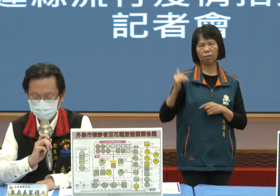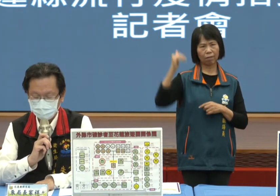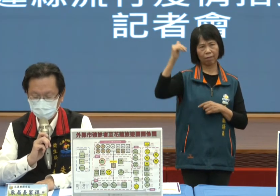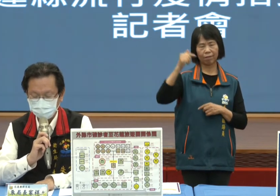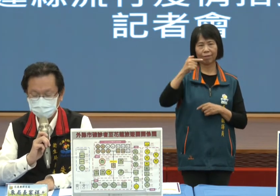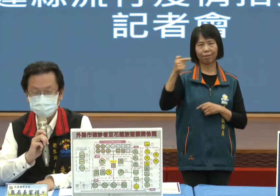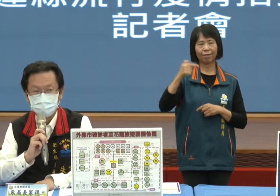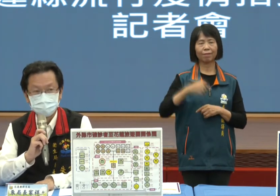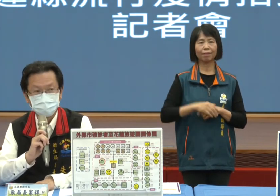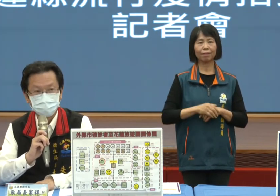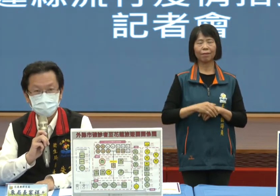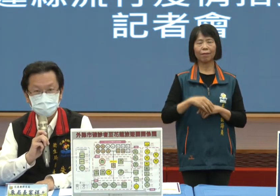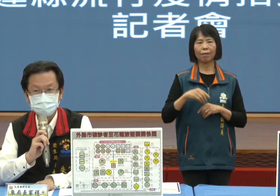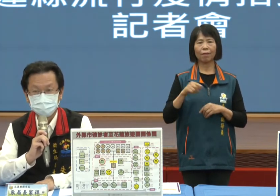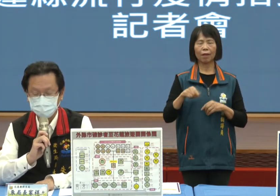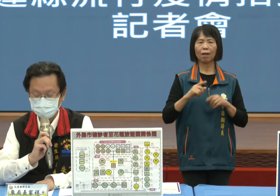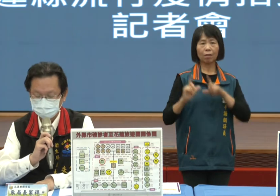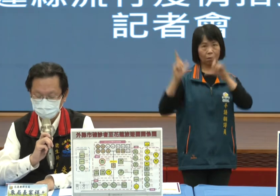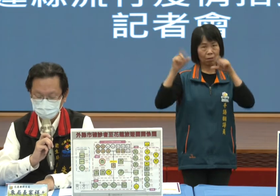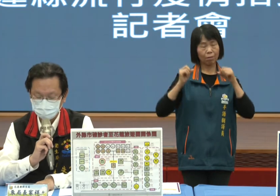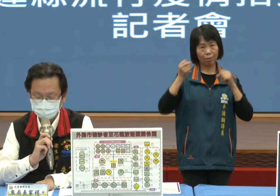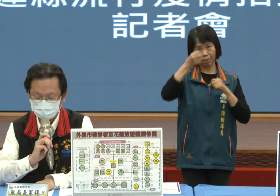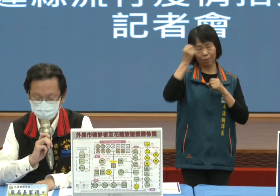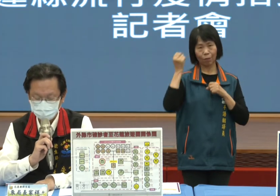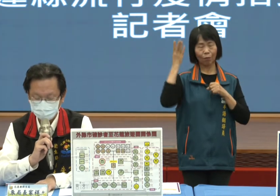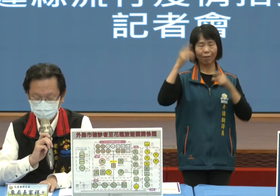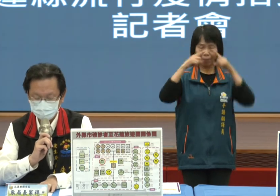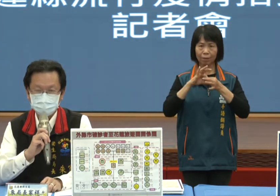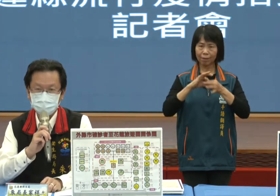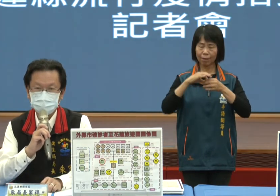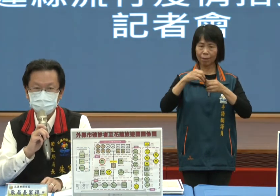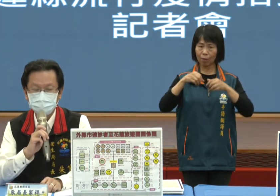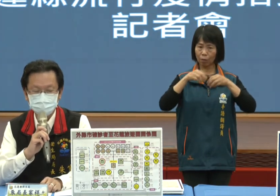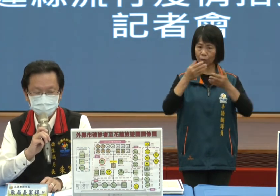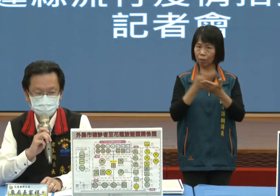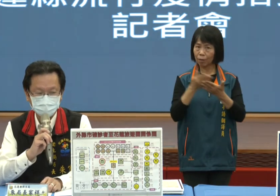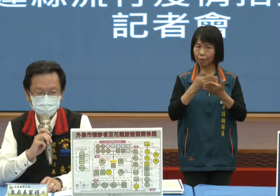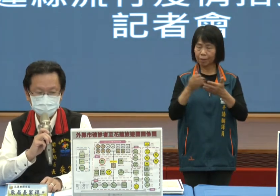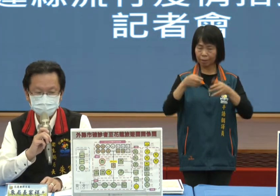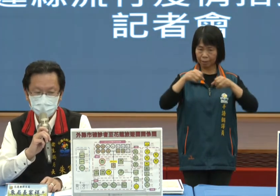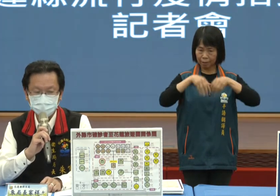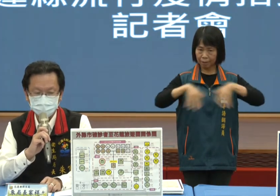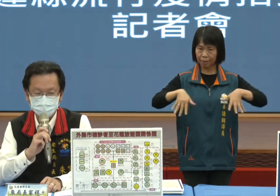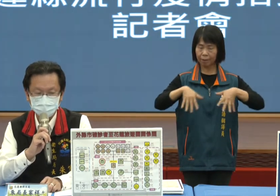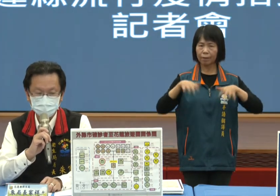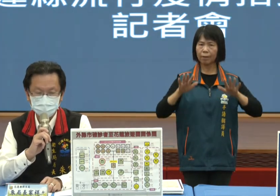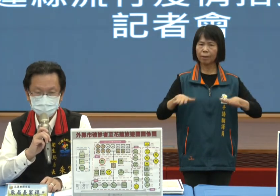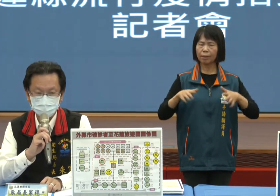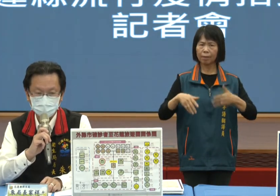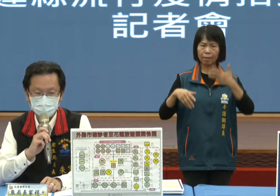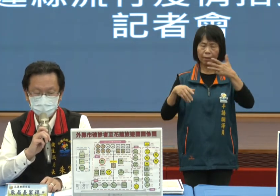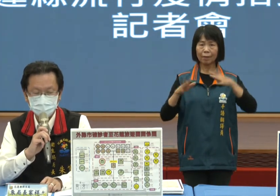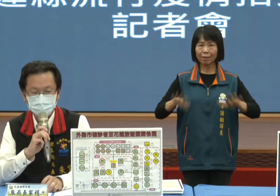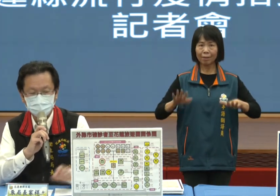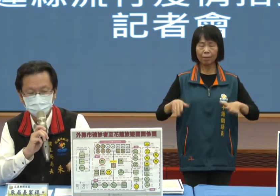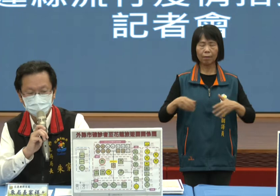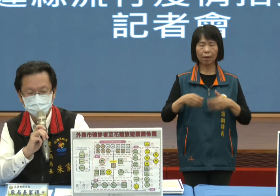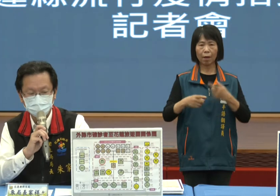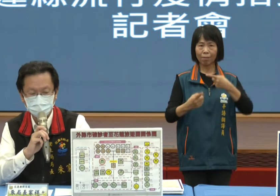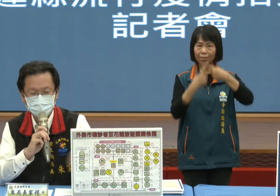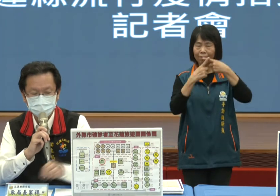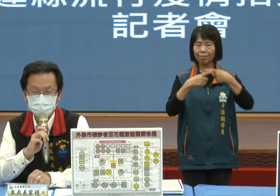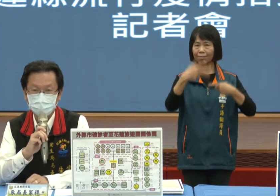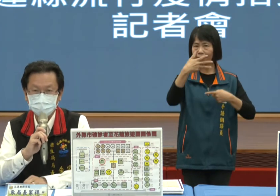的。她本身呢是在东华大学在当学生，在今天的确诊个案的8位中，